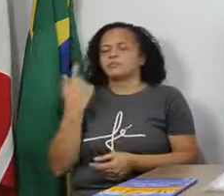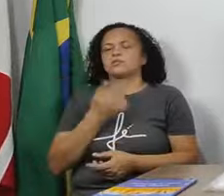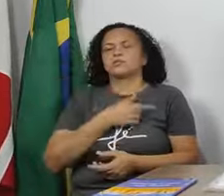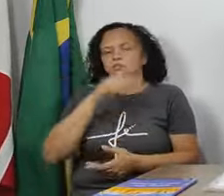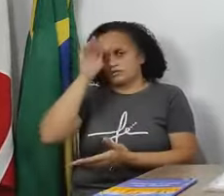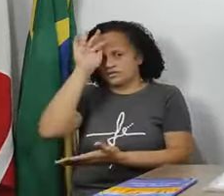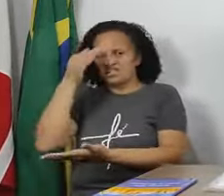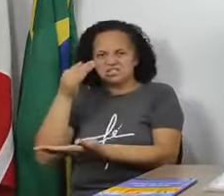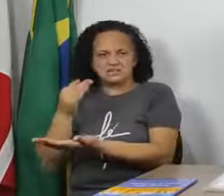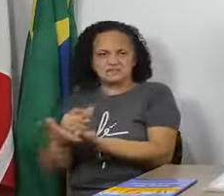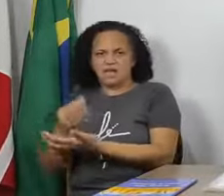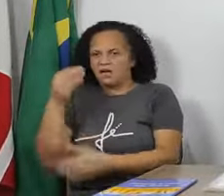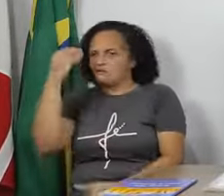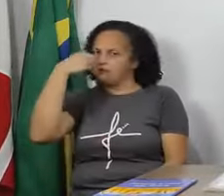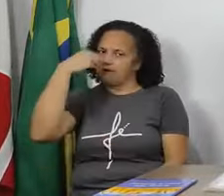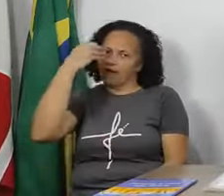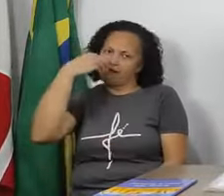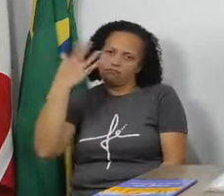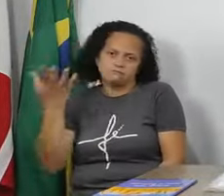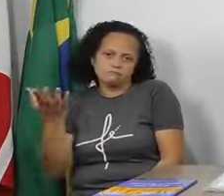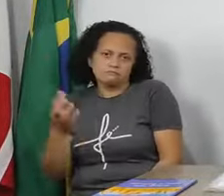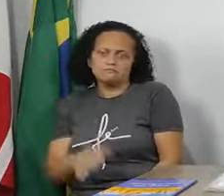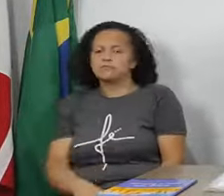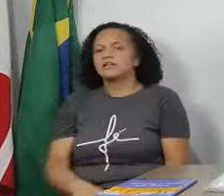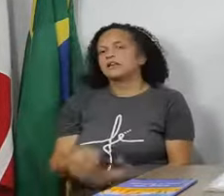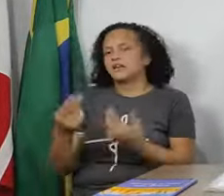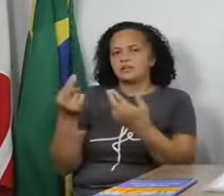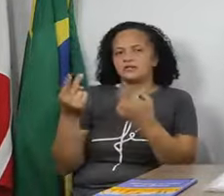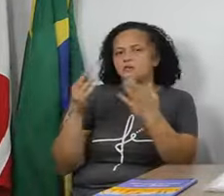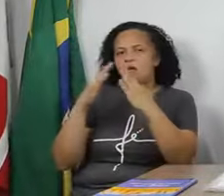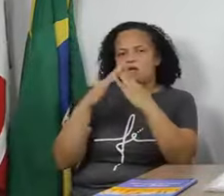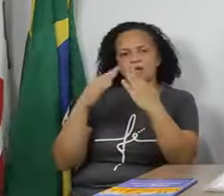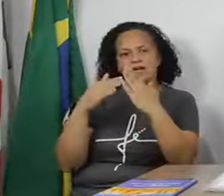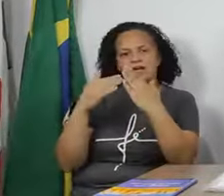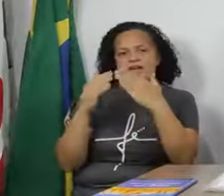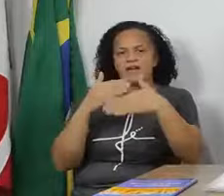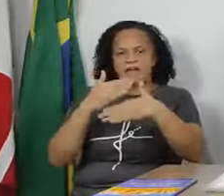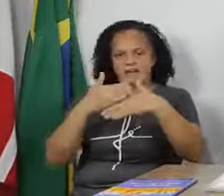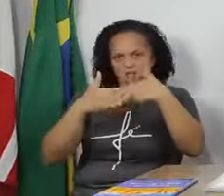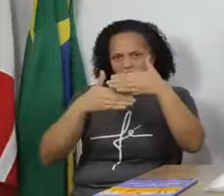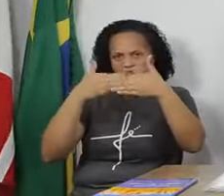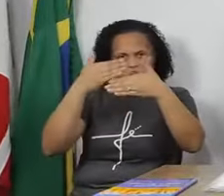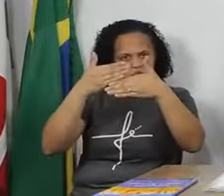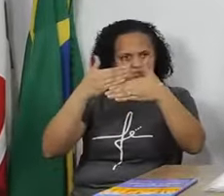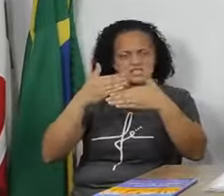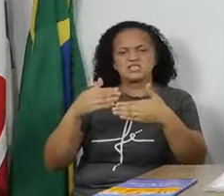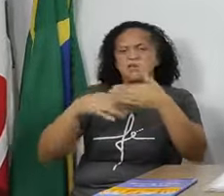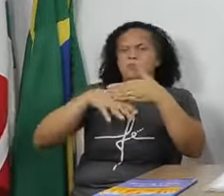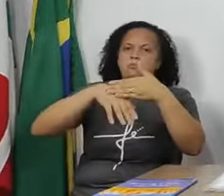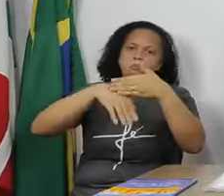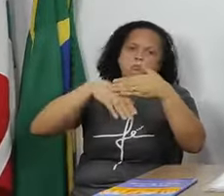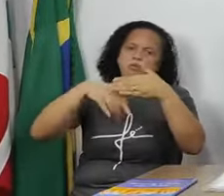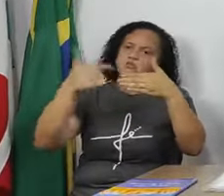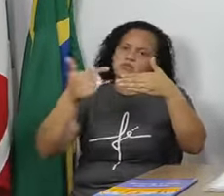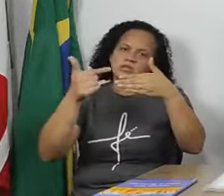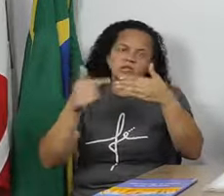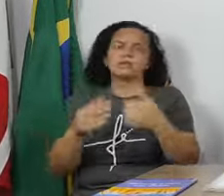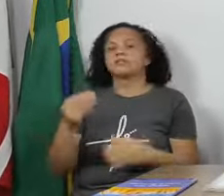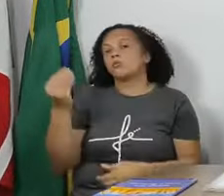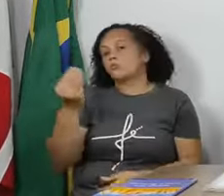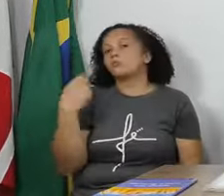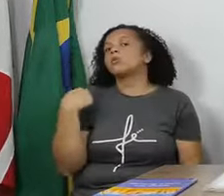sem o alicerce, sem a fundação. Então, quando a gente passa por uma adversidade, por uma